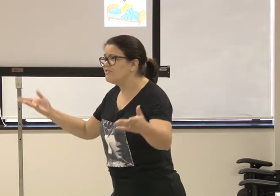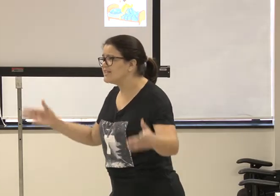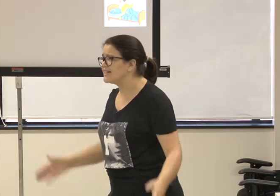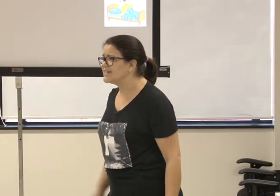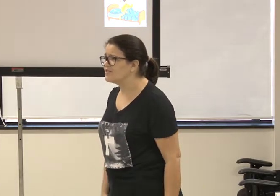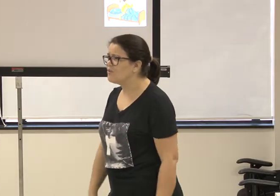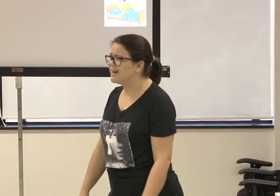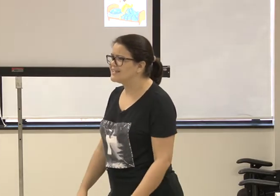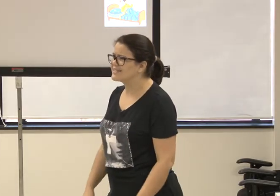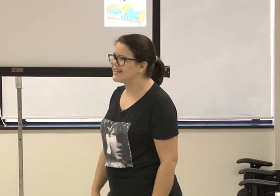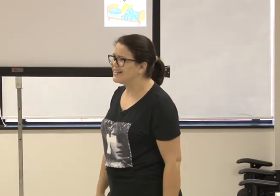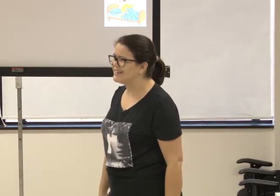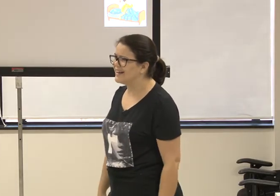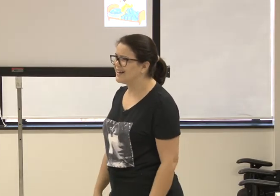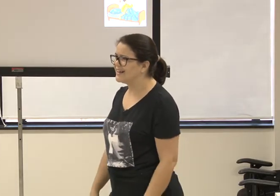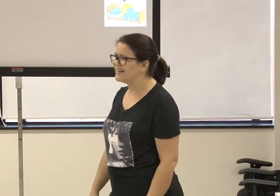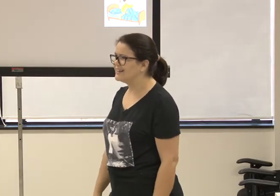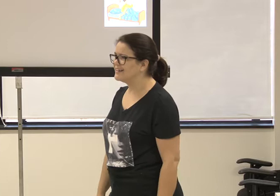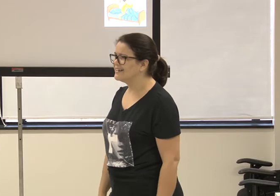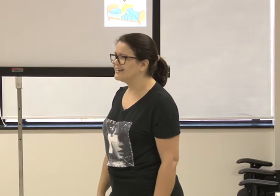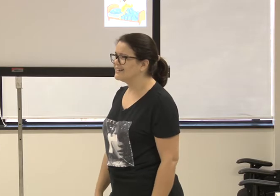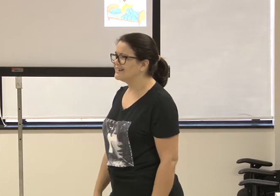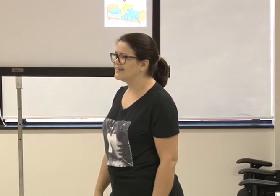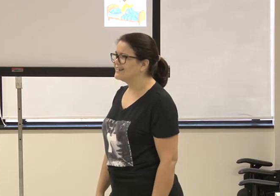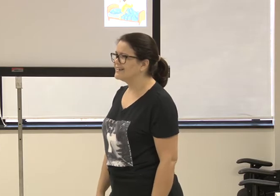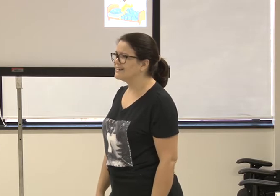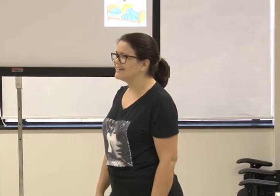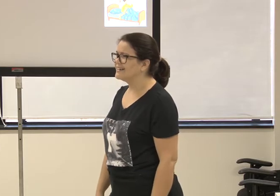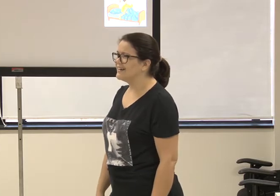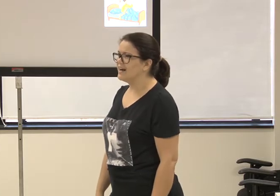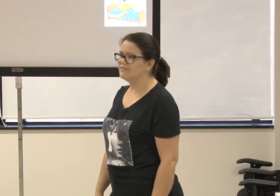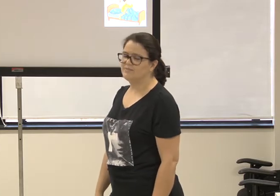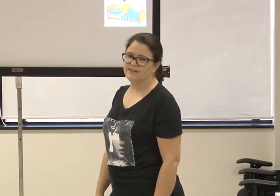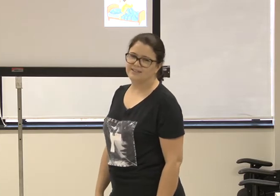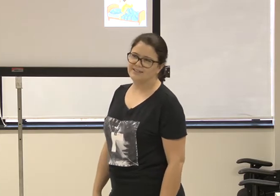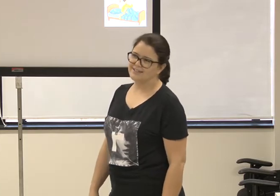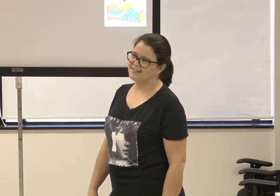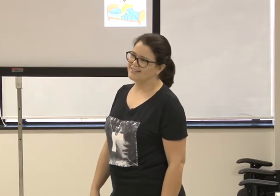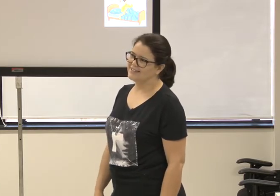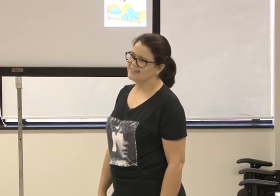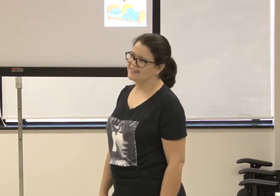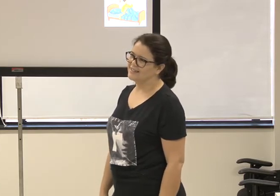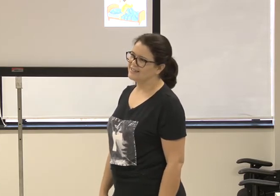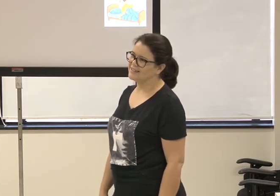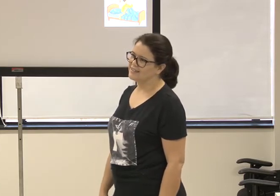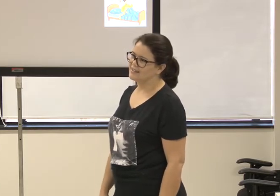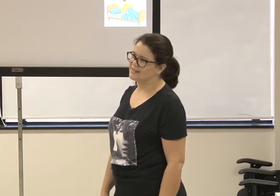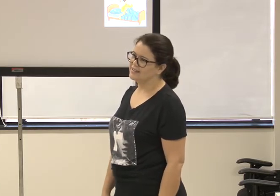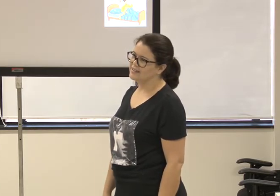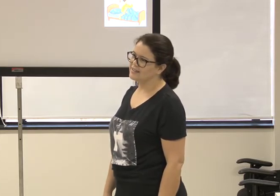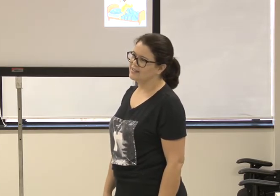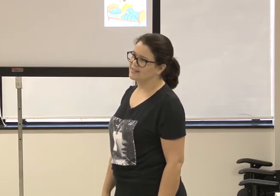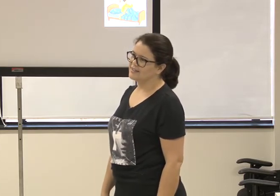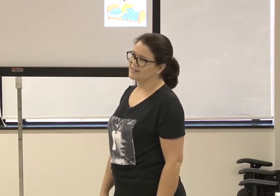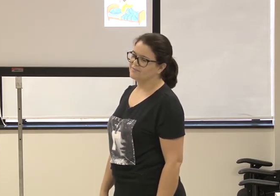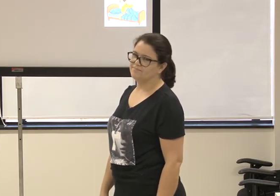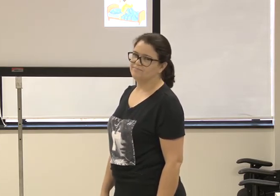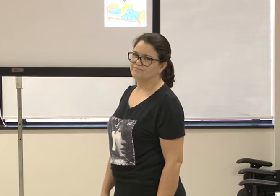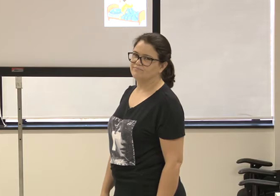está desatualizada. Eu tô sem net em casa. Ave Maria. Internet, Não, internet porque eu não tenho a HBO e